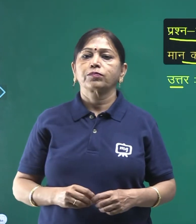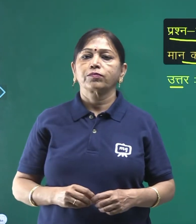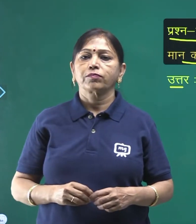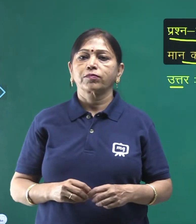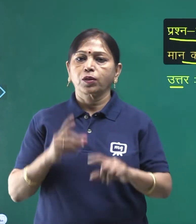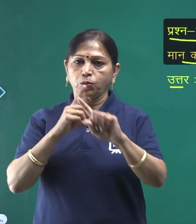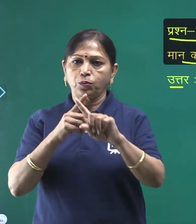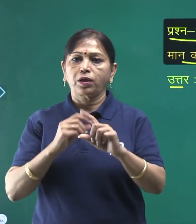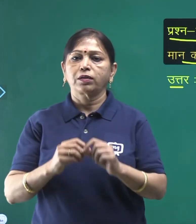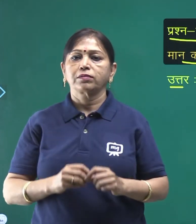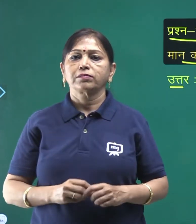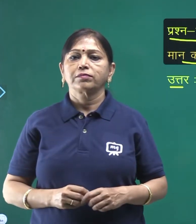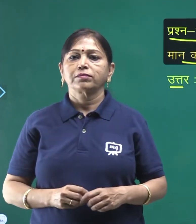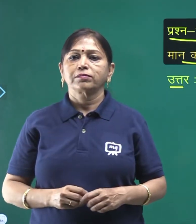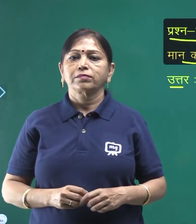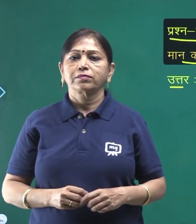गुणा